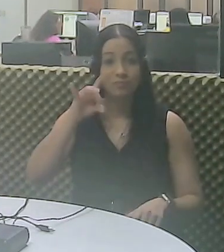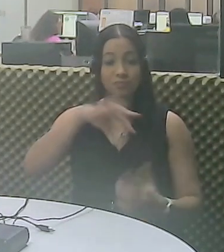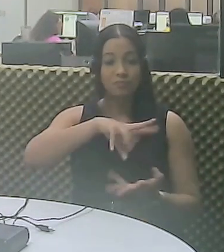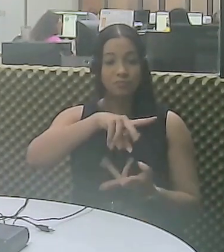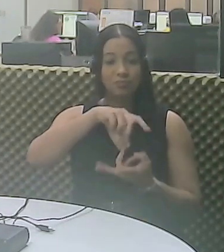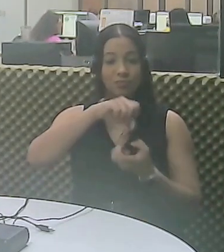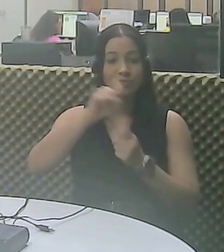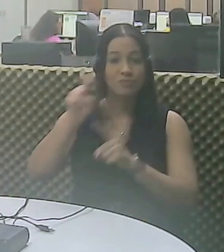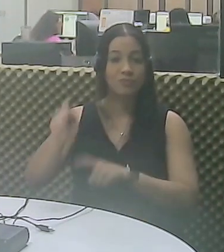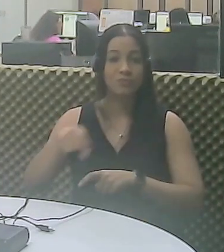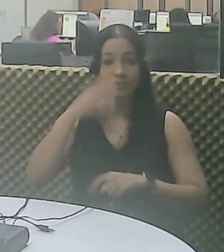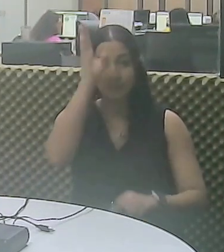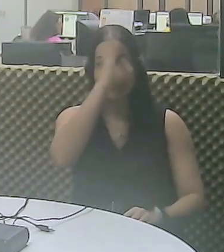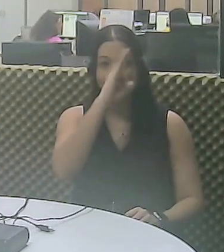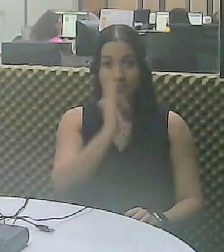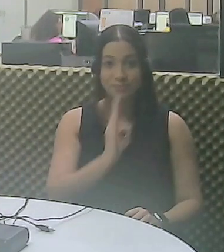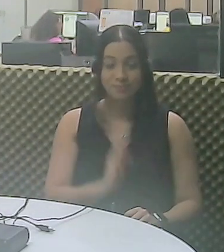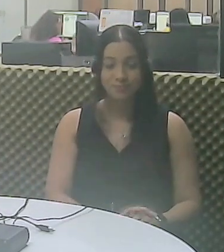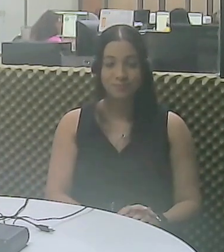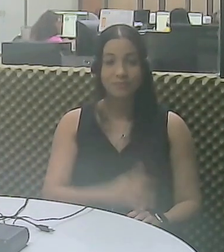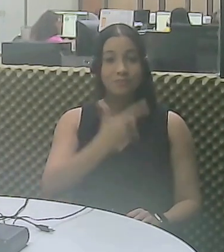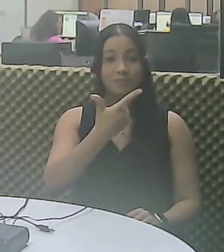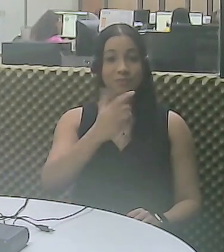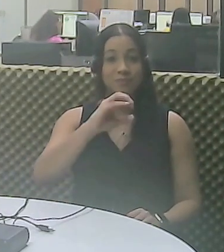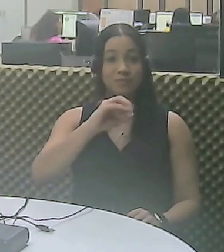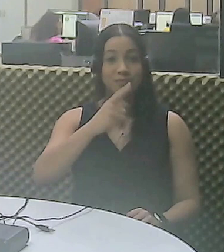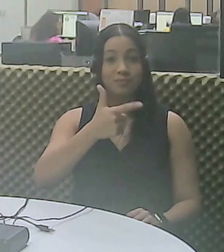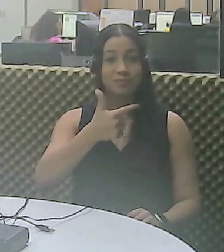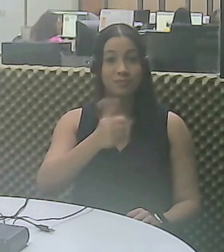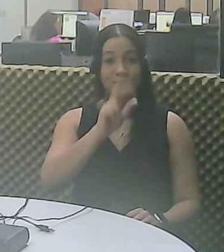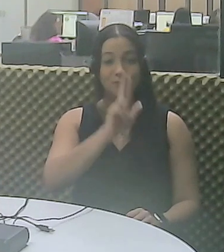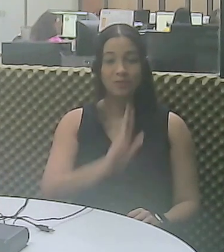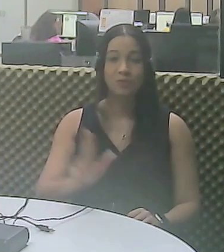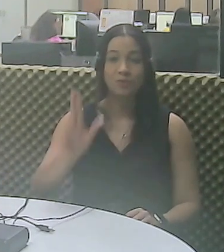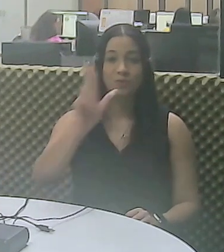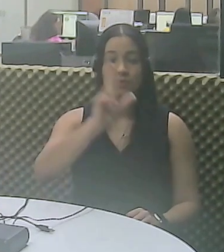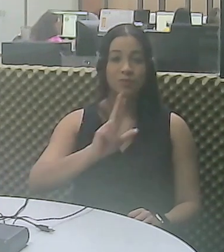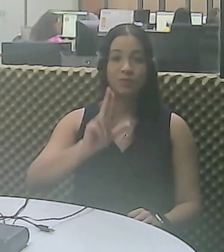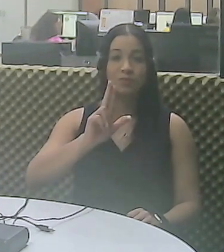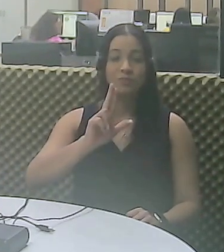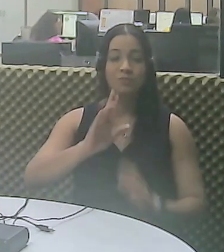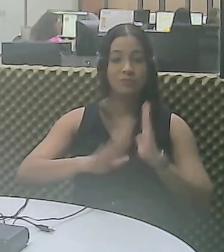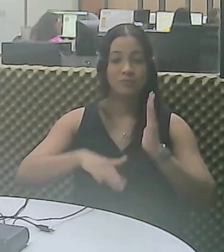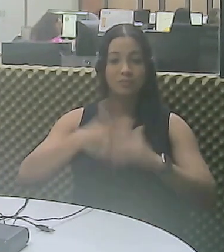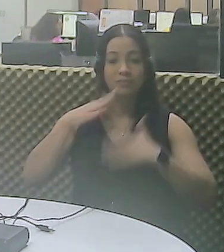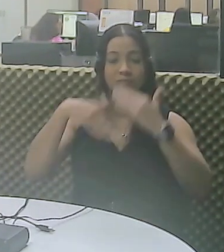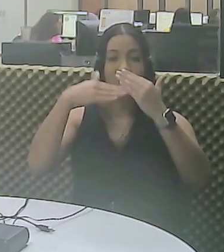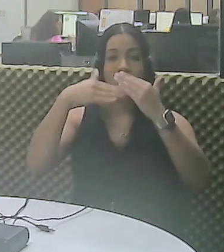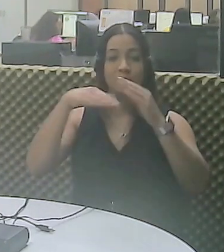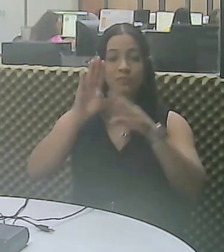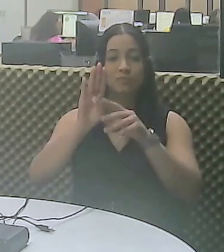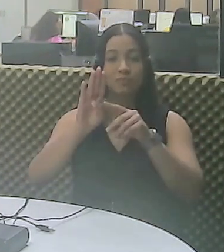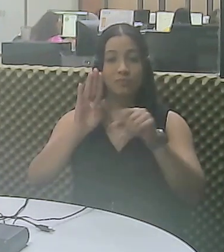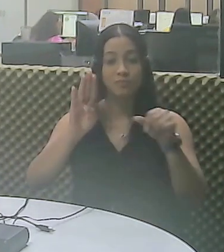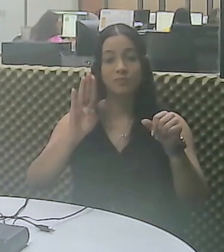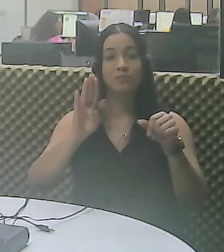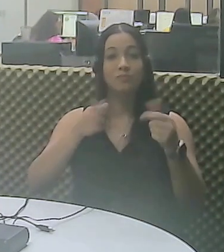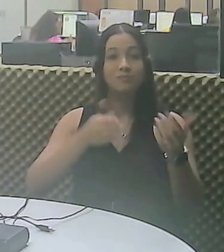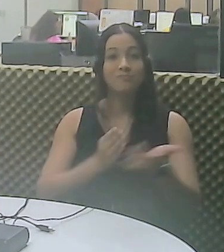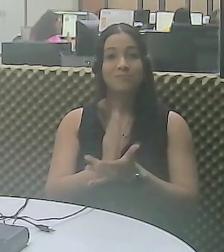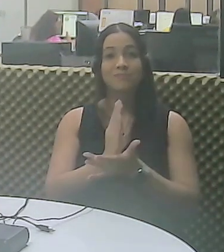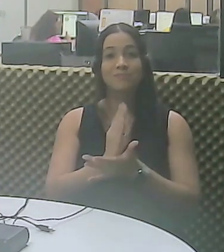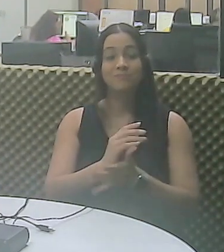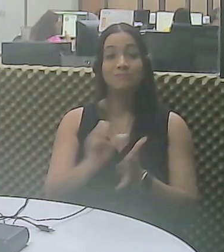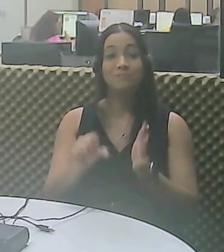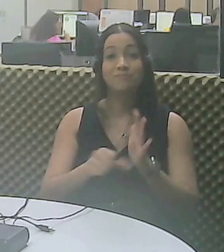sustentável para a agricultura nacional. Em 2021, colocando Uberlândia no centro do desenvolvedor do pó de basalto, foi lançado o